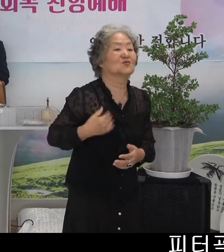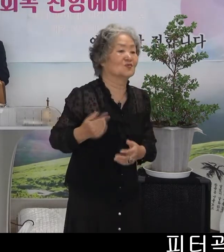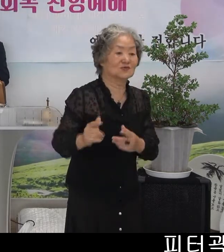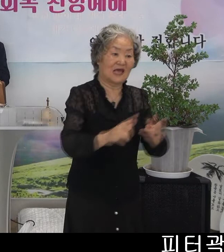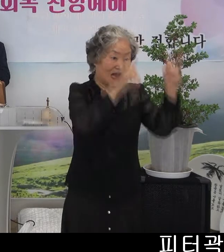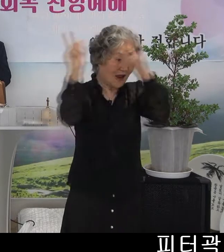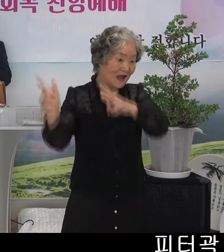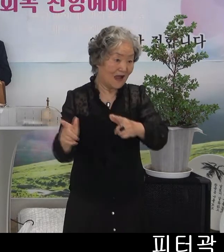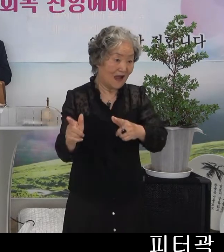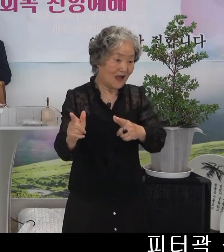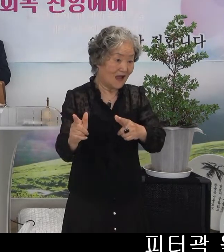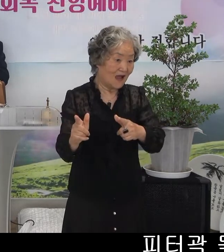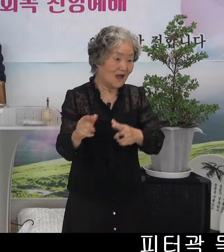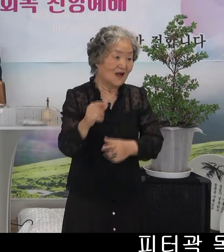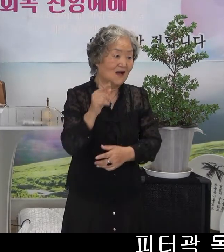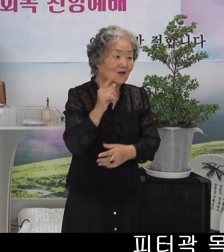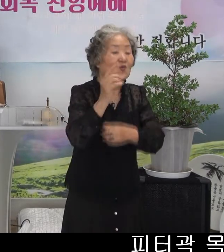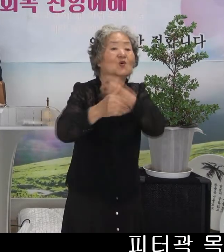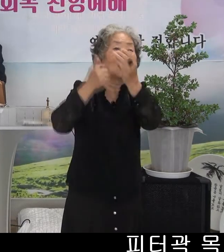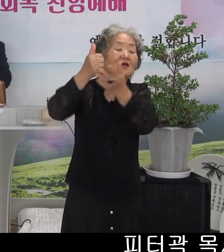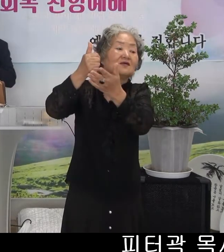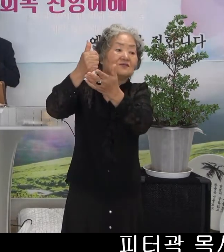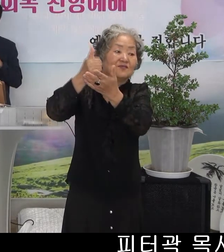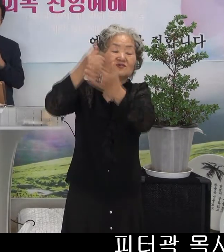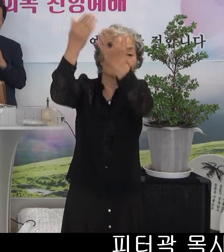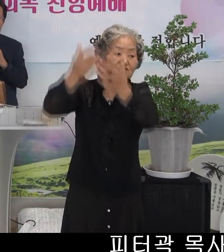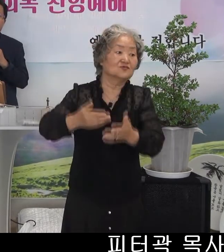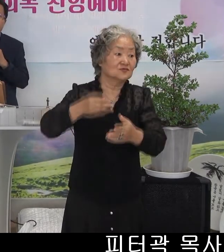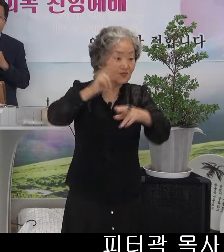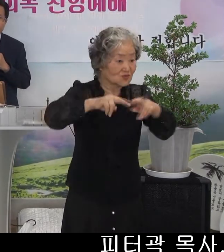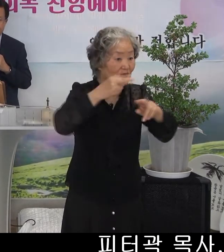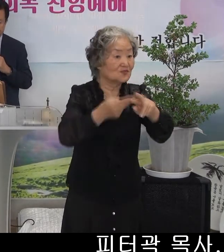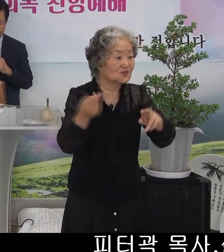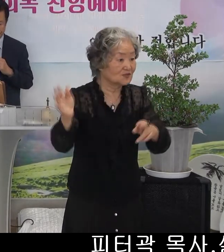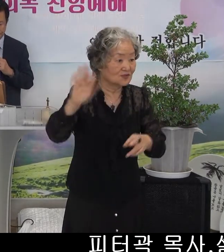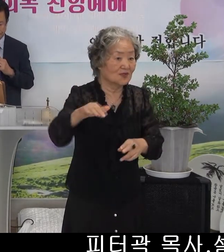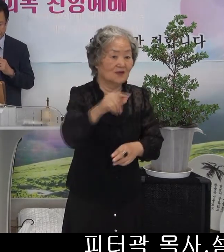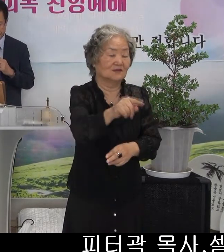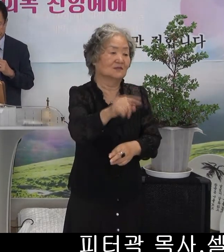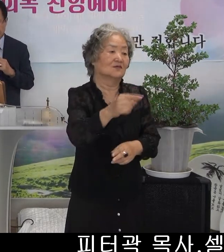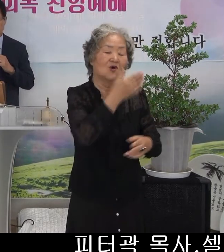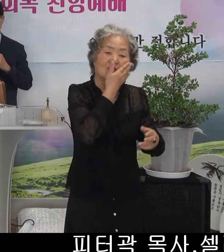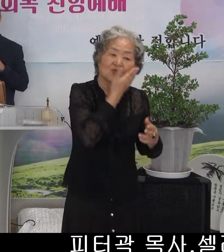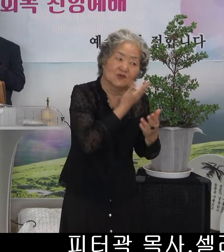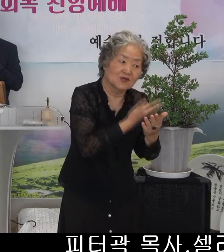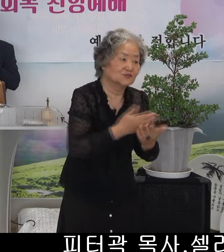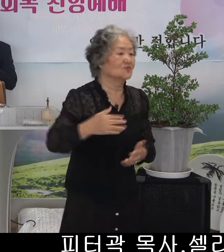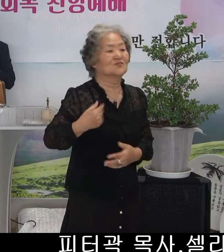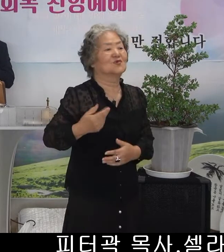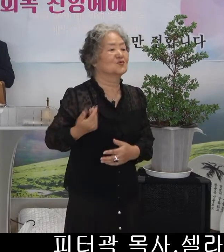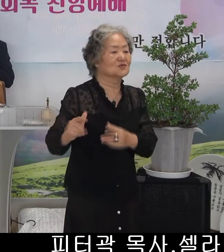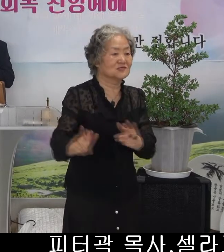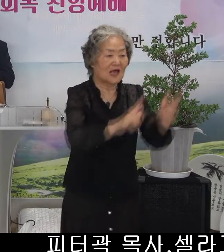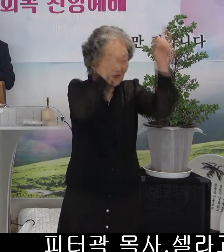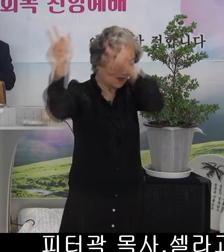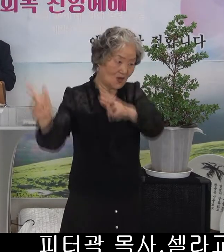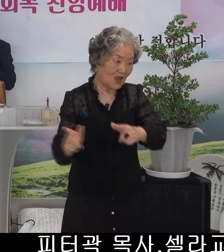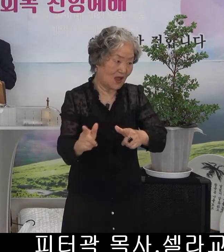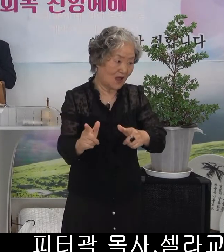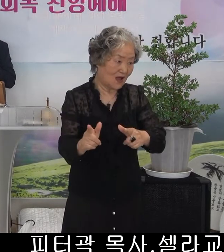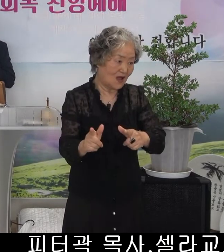주신 믿음을 귀하게 여기지 않고 살아간다라는 얘기예요. 믿음을 한자로